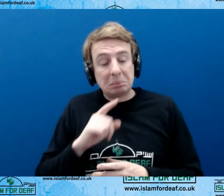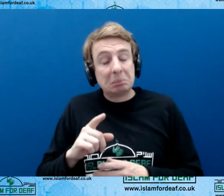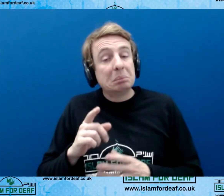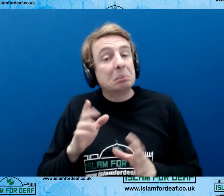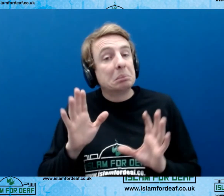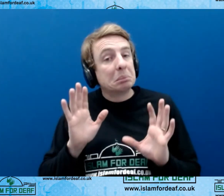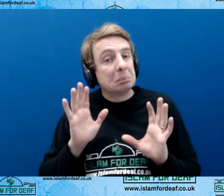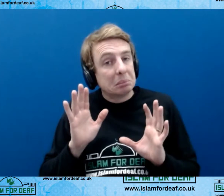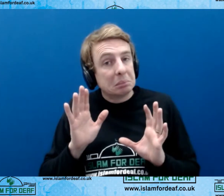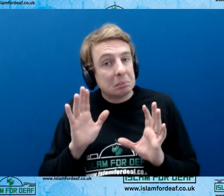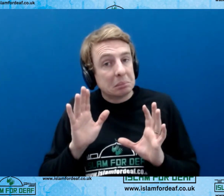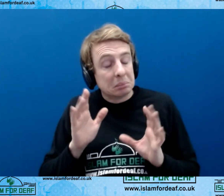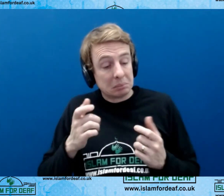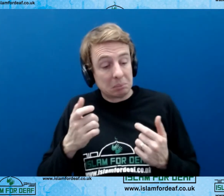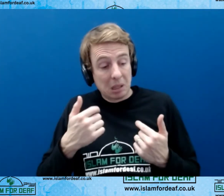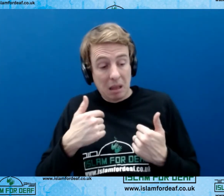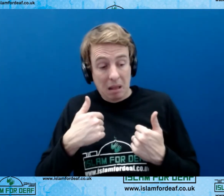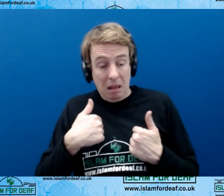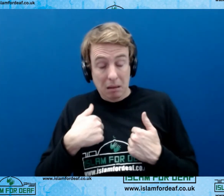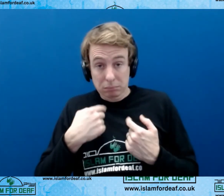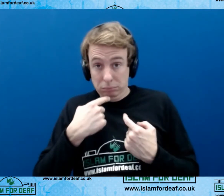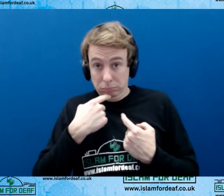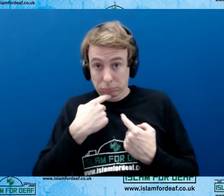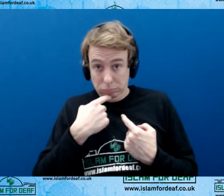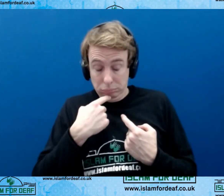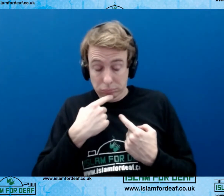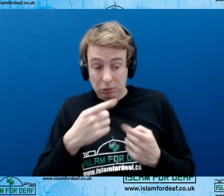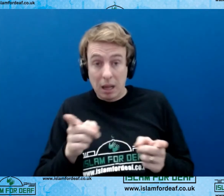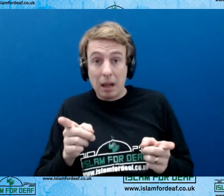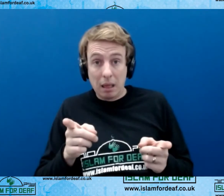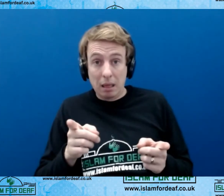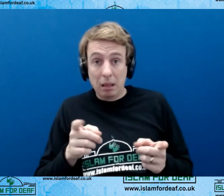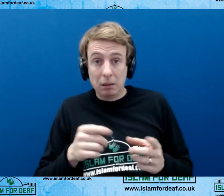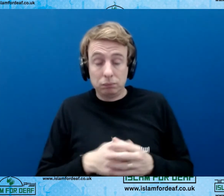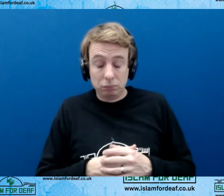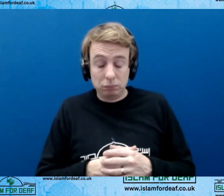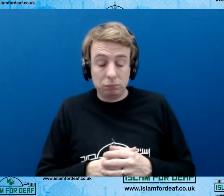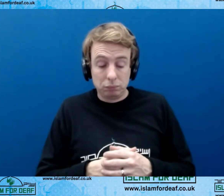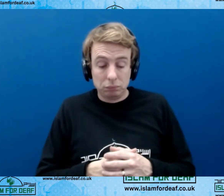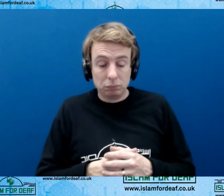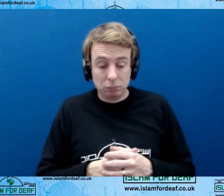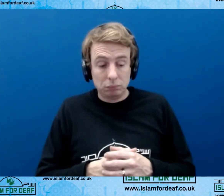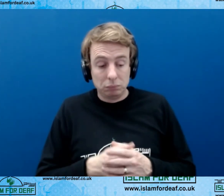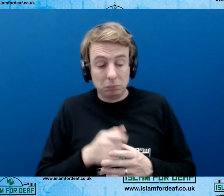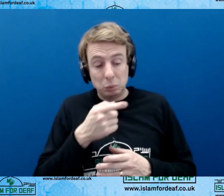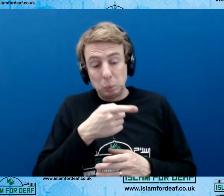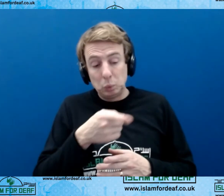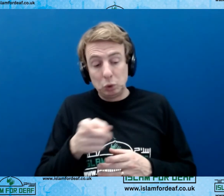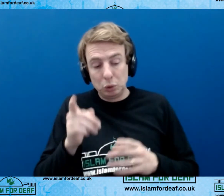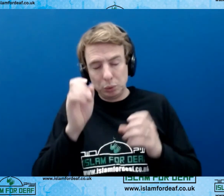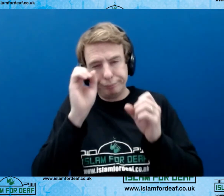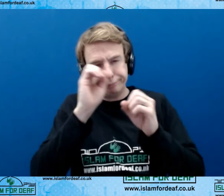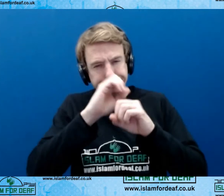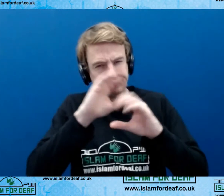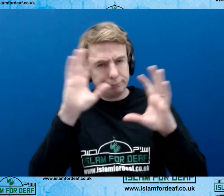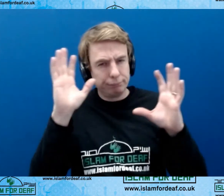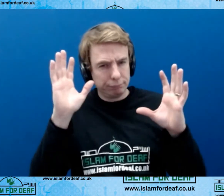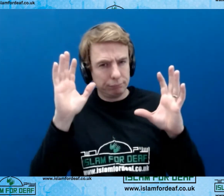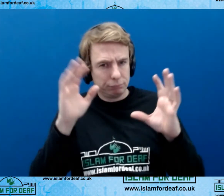يصبحكم أو يمسيكم، يعني عدوكم يأتي في الصباح أو في المساء ليقتلكم أنتم